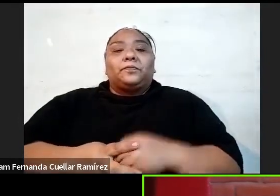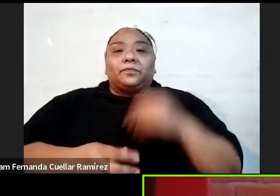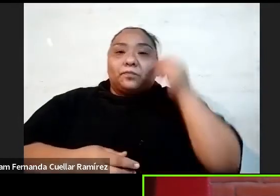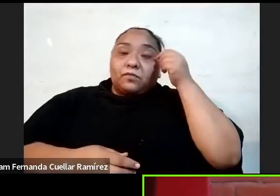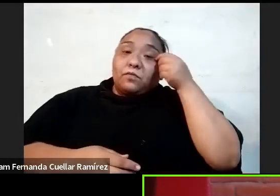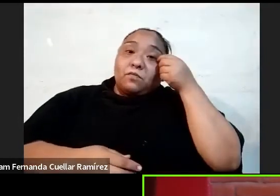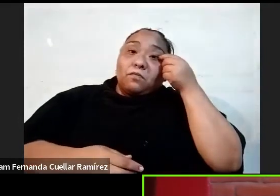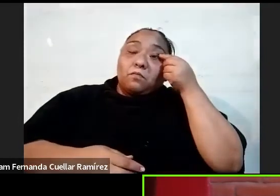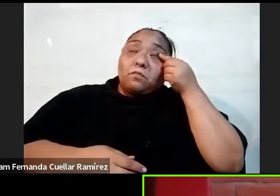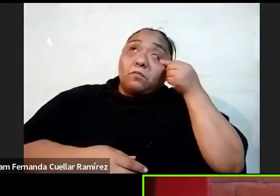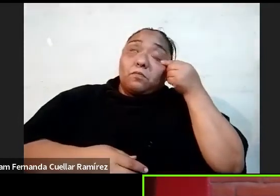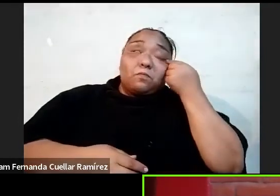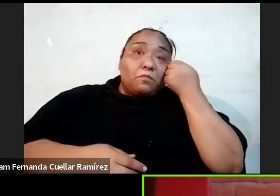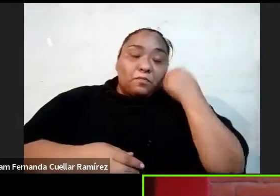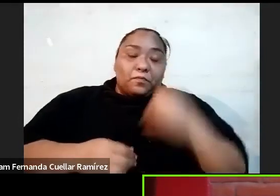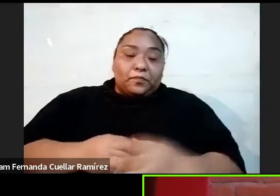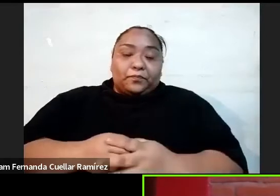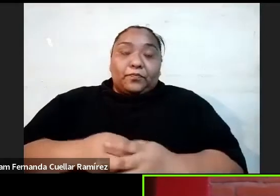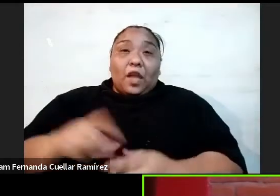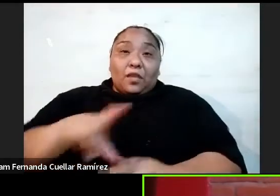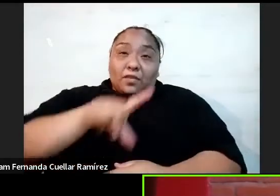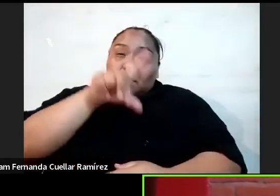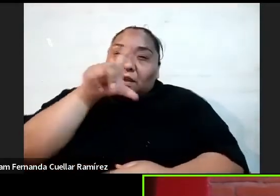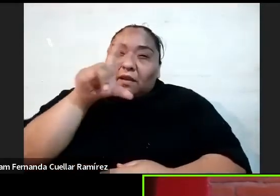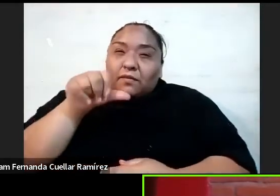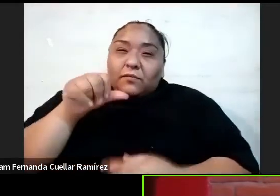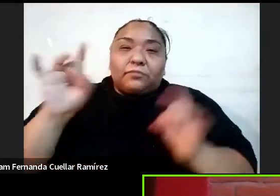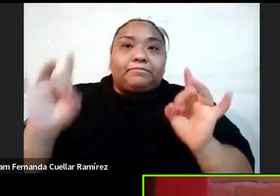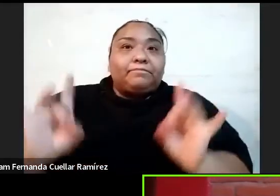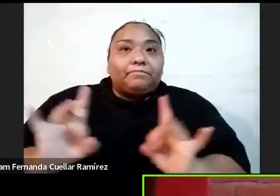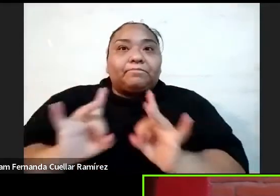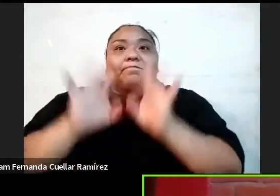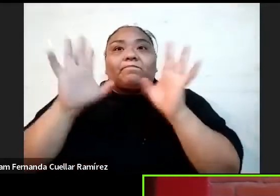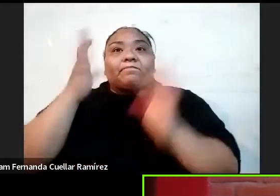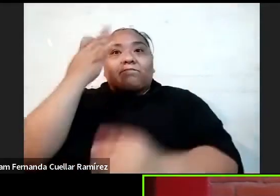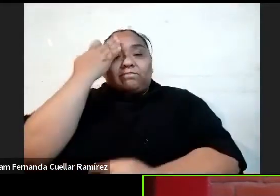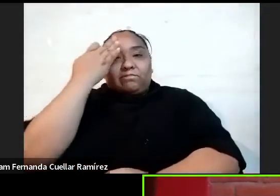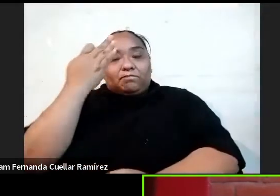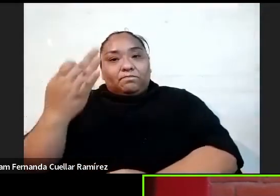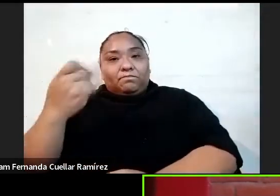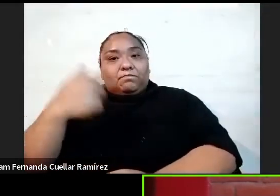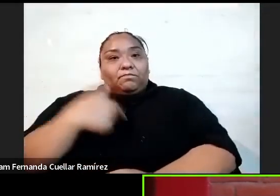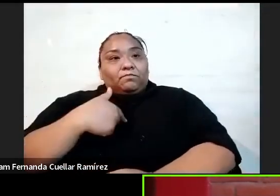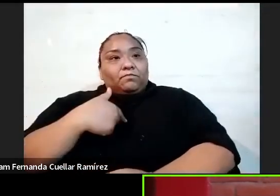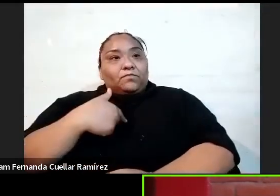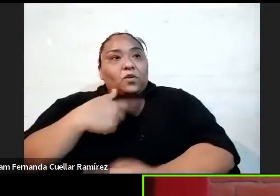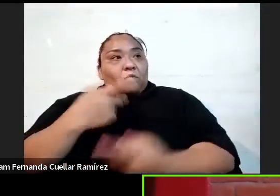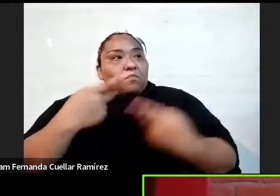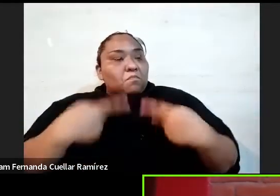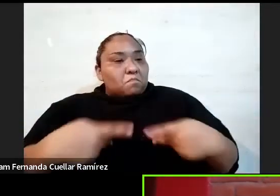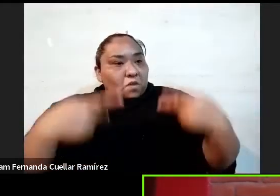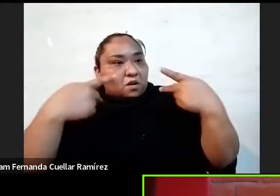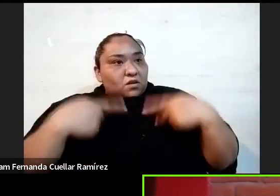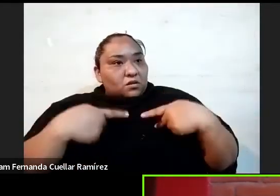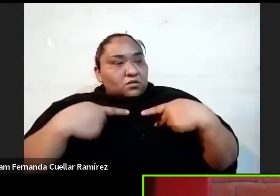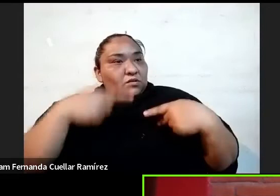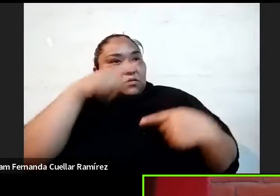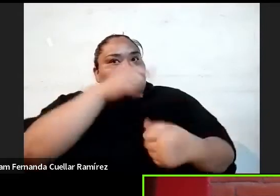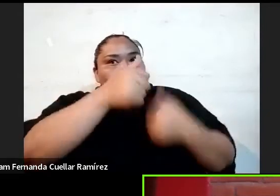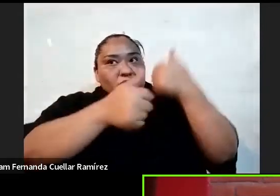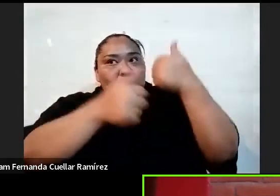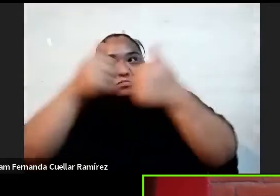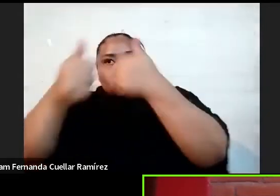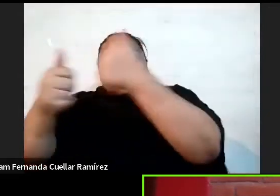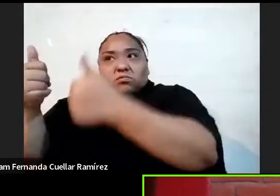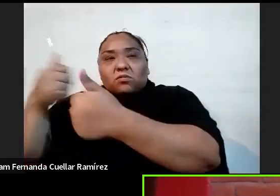Y fue curioso que después de un tiempo encontré gente que se estaba cuestionando como cosas